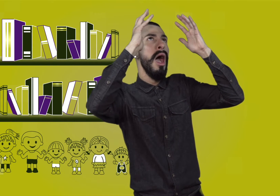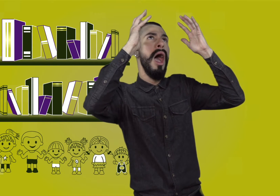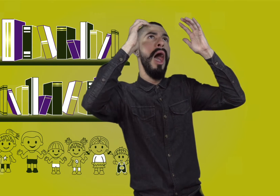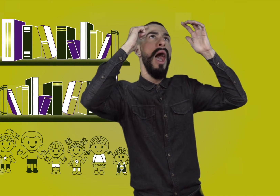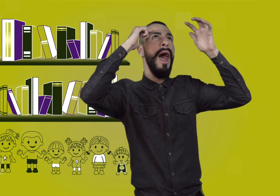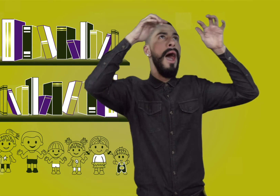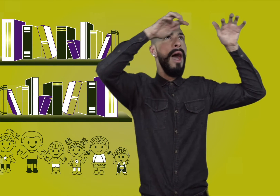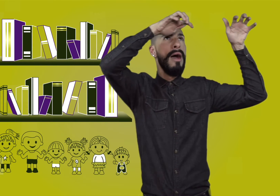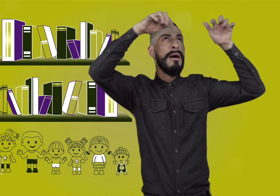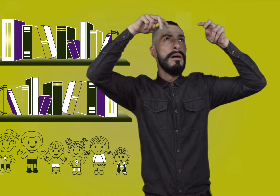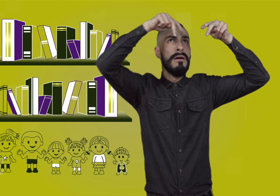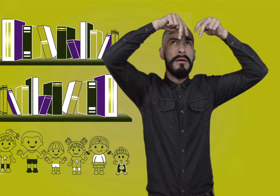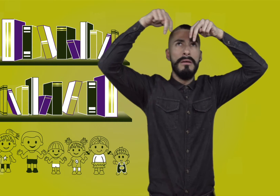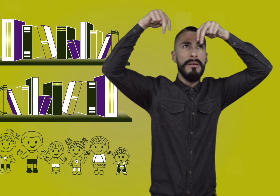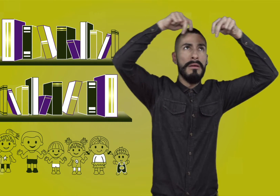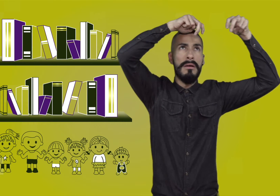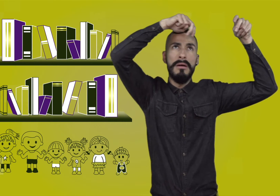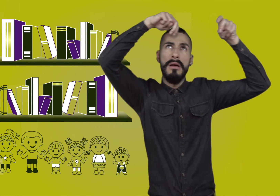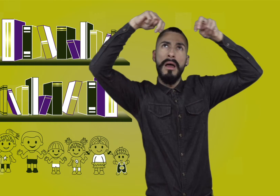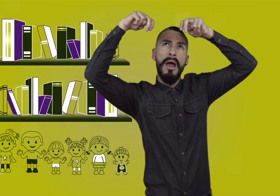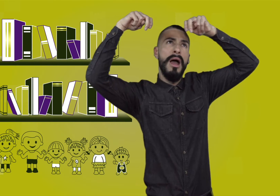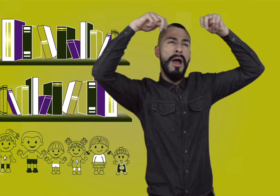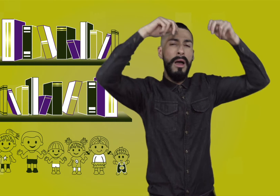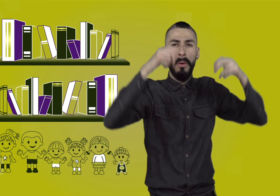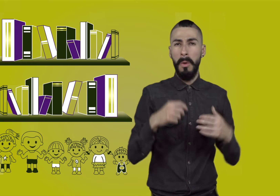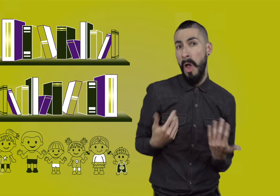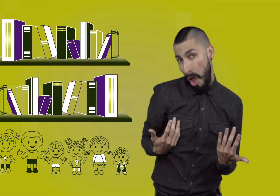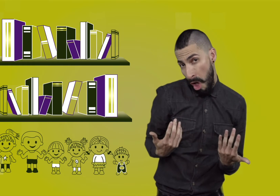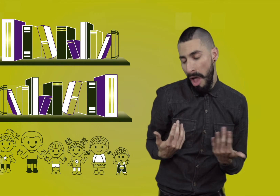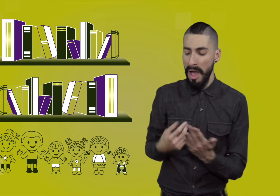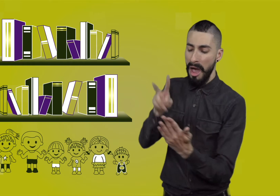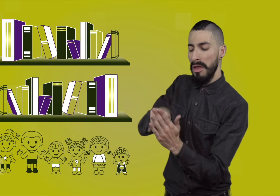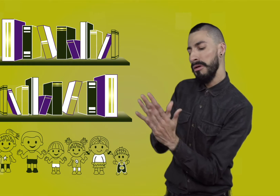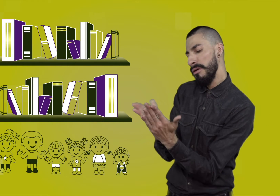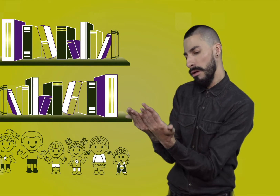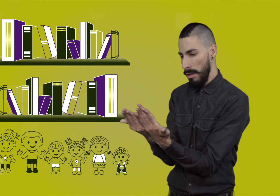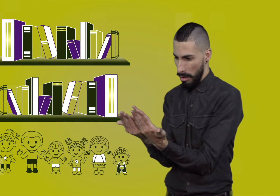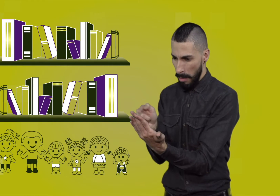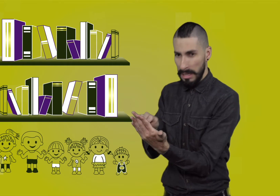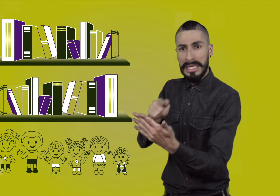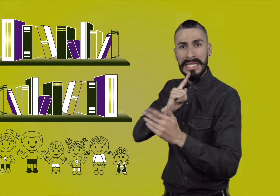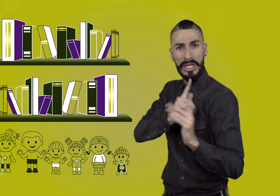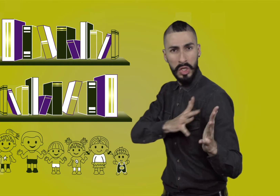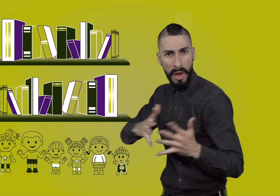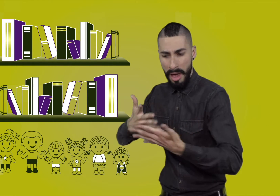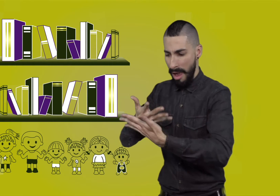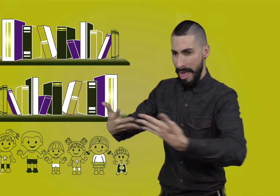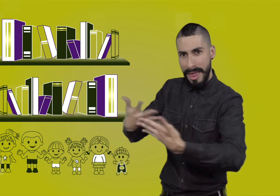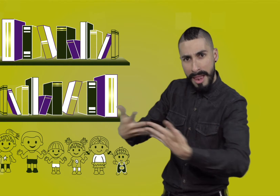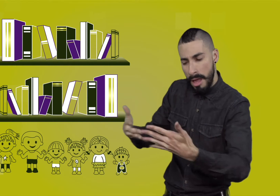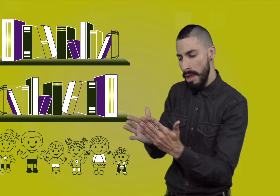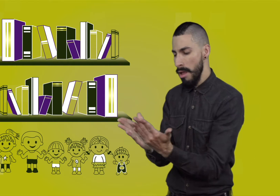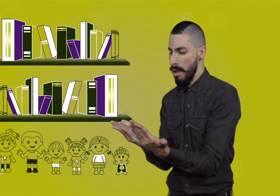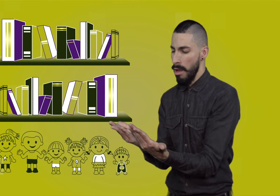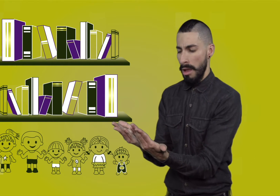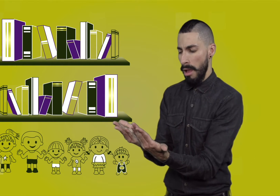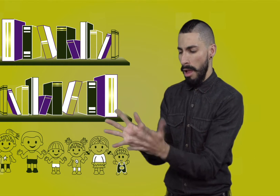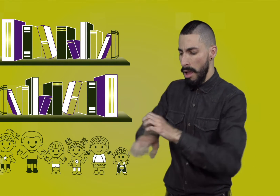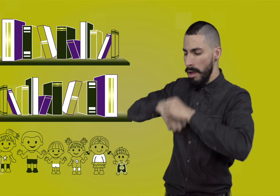de cada personaje o de cada situación de la historia. Adicionalmente, podrán recrear la historia en dramatizados,